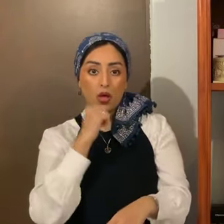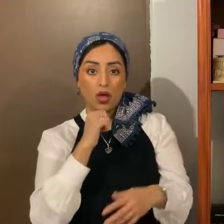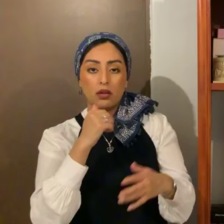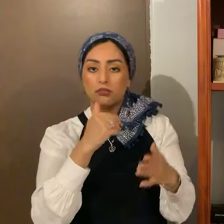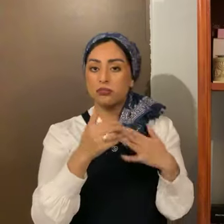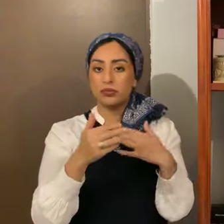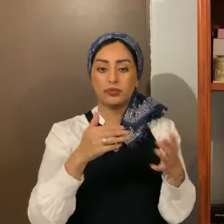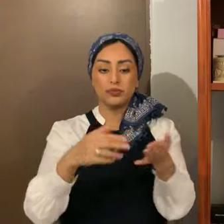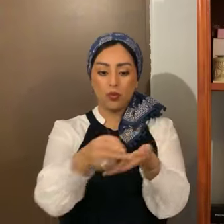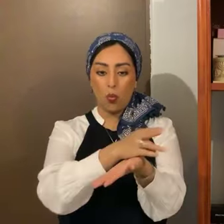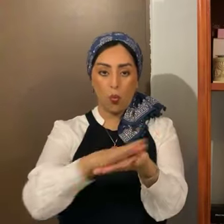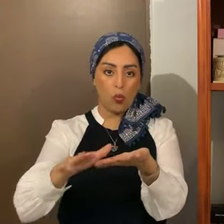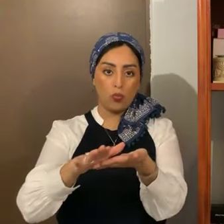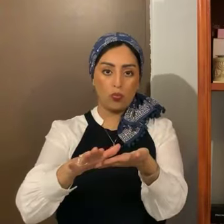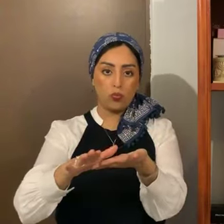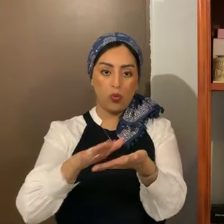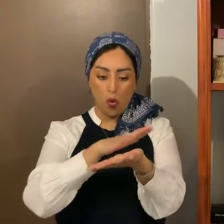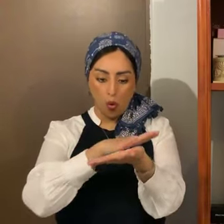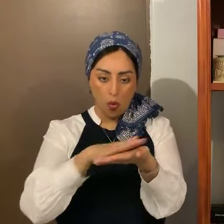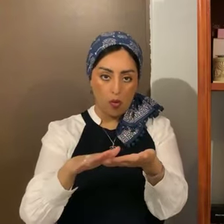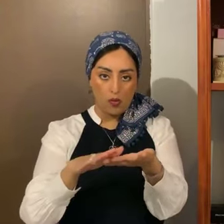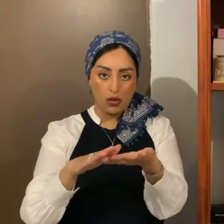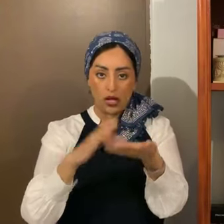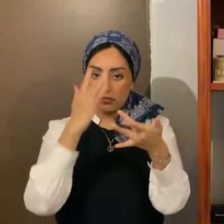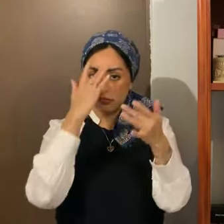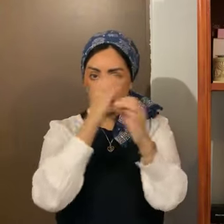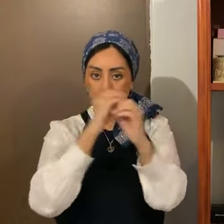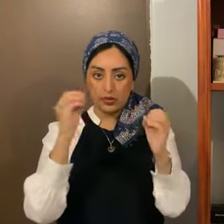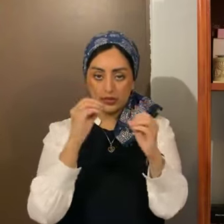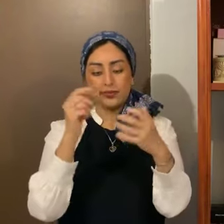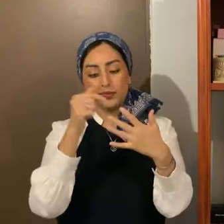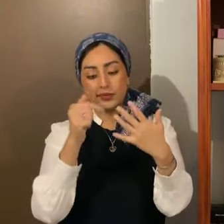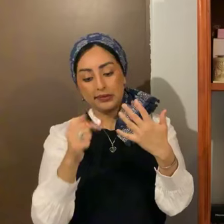Y así sigue. ¿De acuerdo? Bueno.